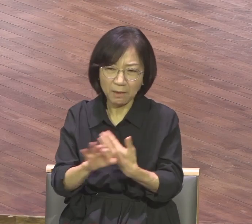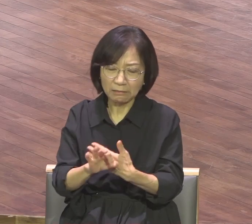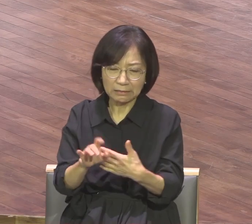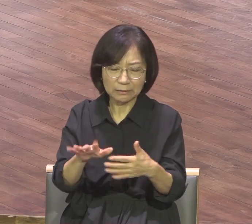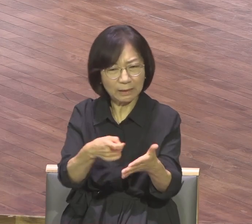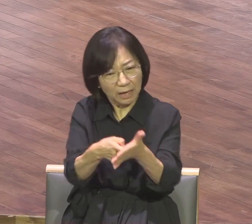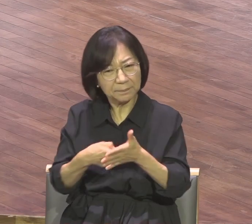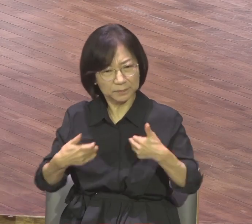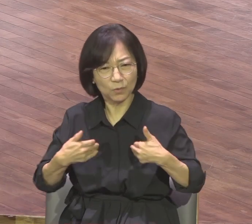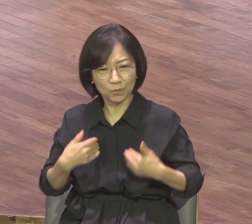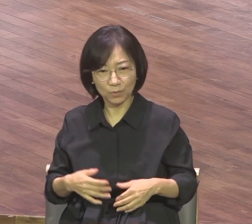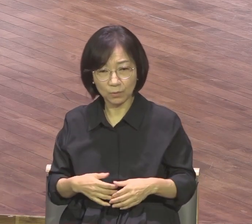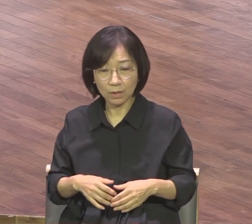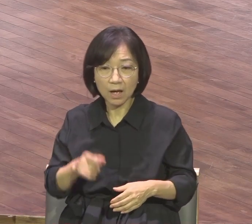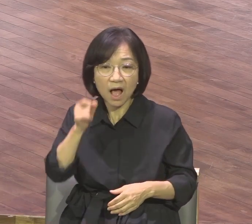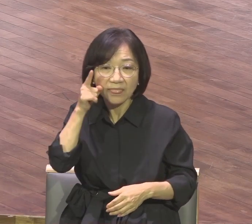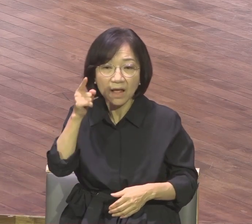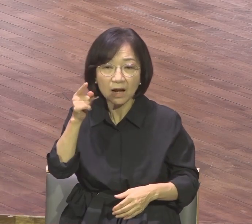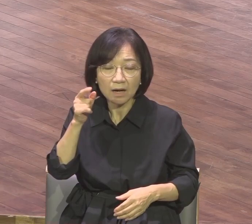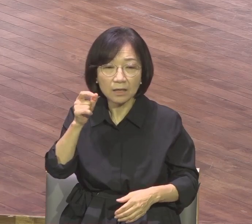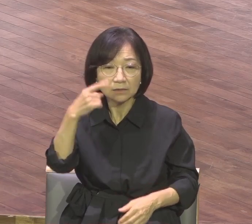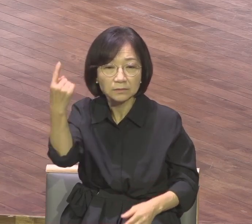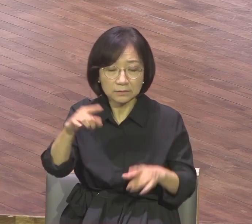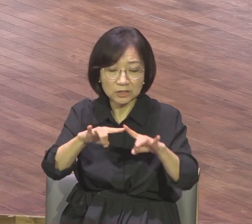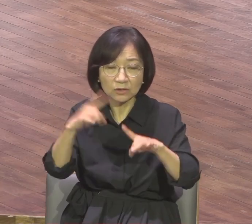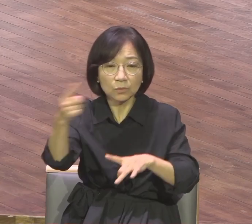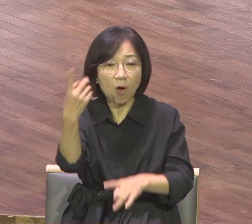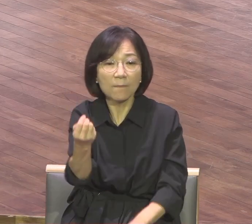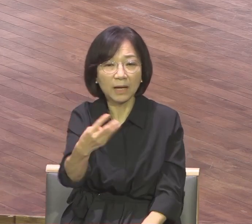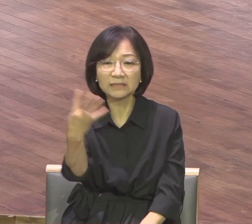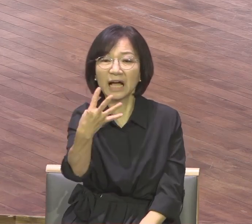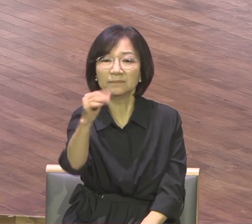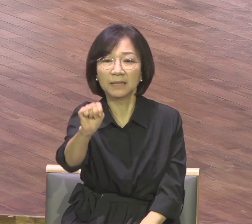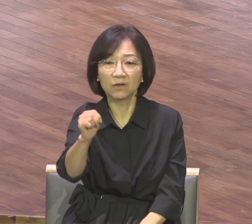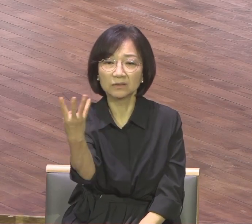전기를 조정해도 감각이 없어 그냥.